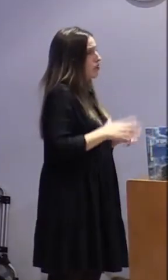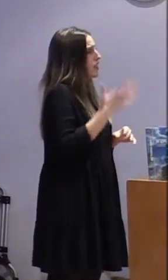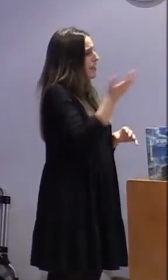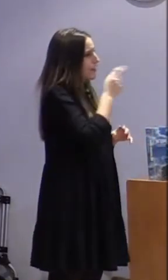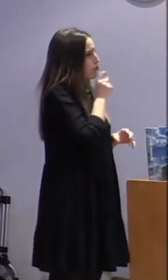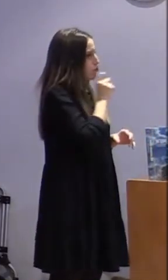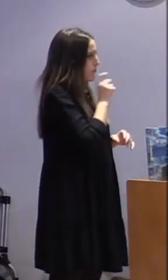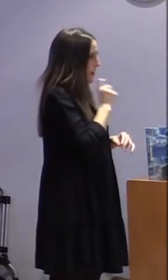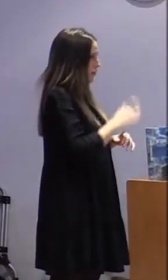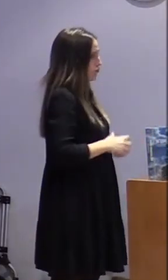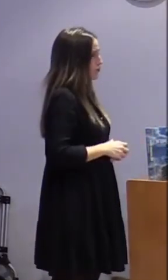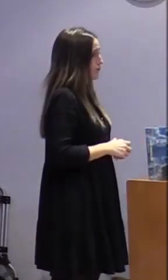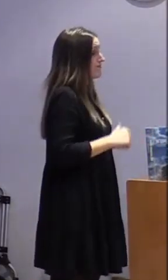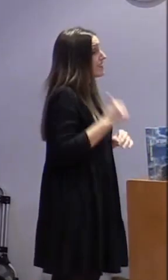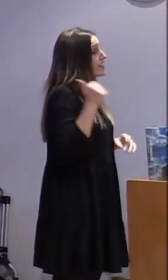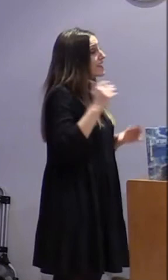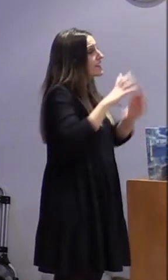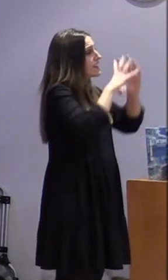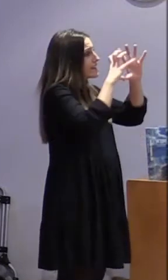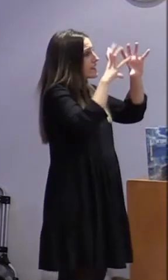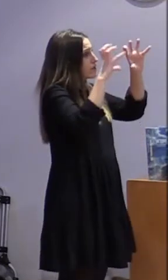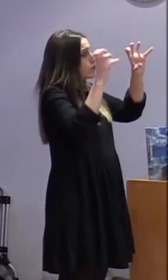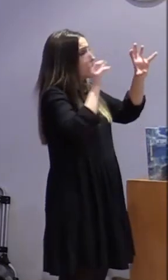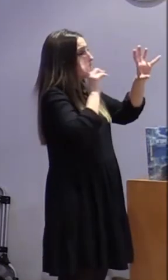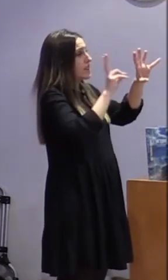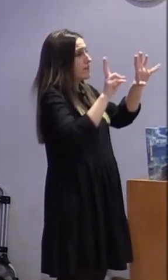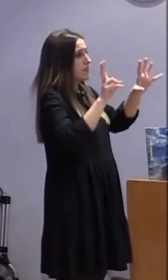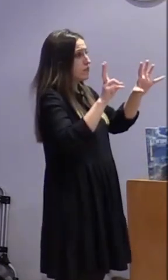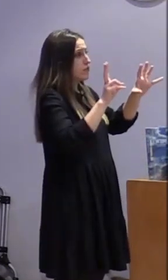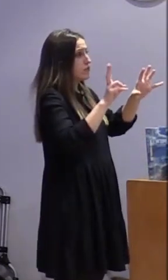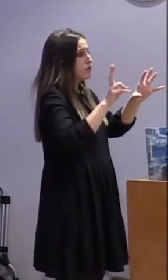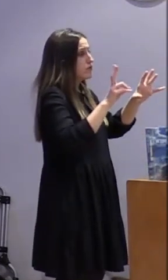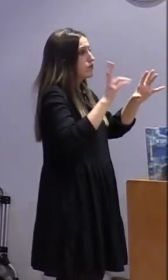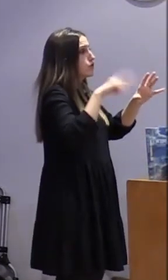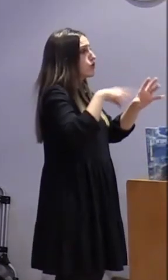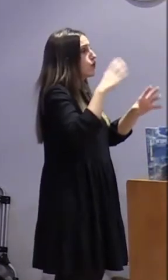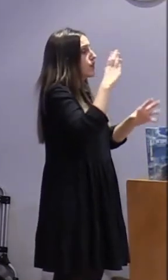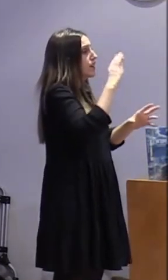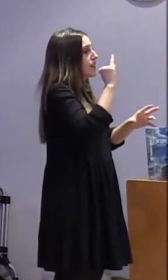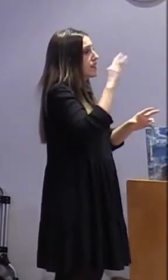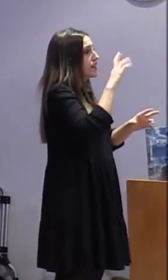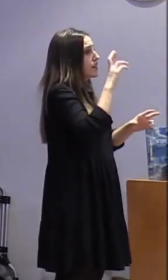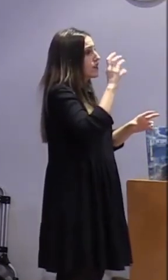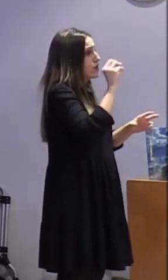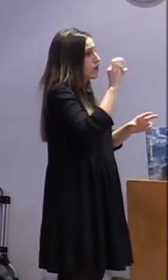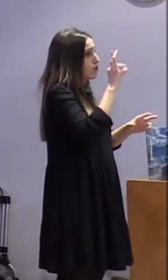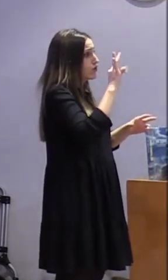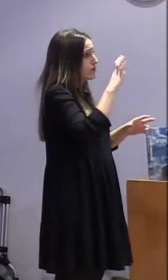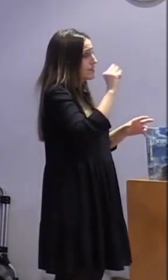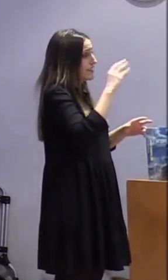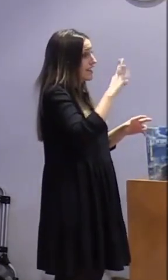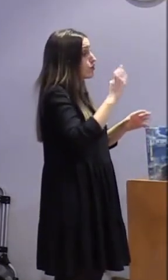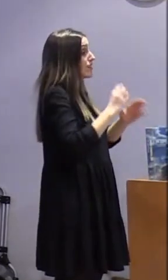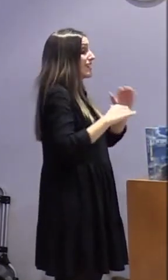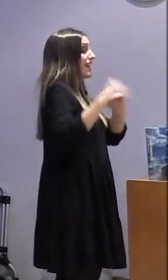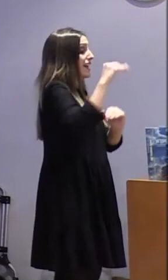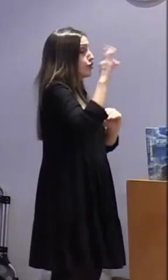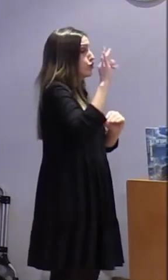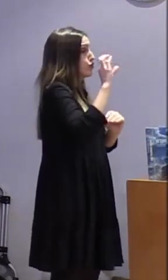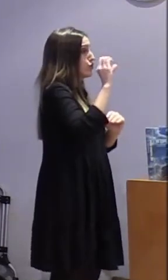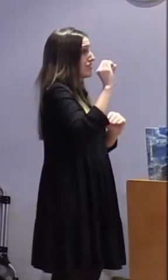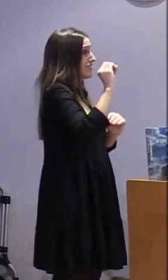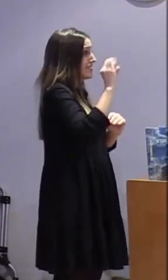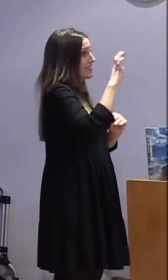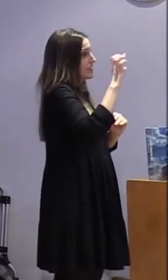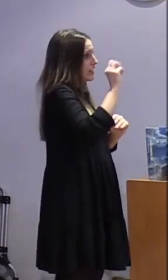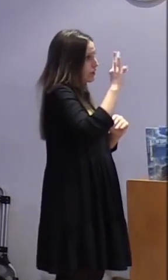complejos. Esas nubes que vemos en los cuadros de Velázquez son sobre todo cirrostratos y altos tratos, o sea, nubes que